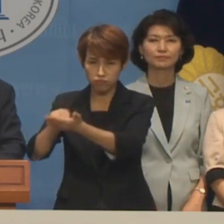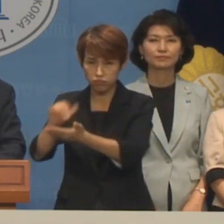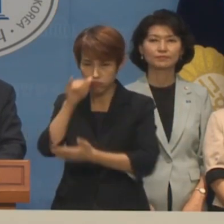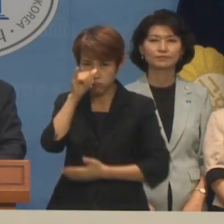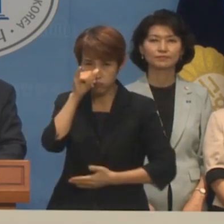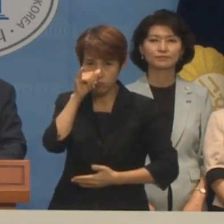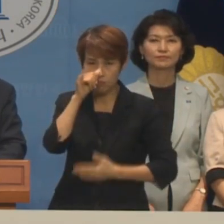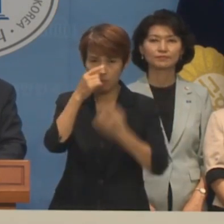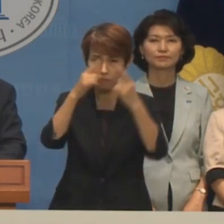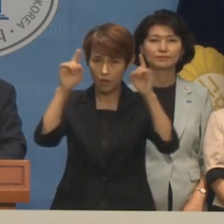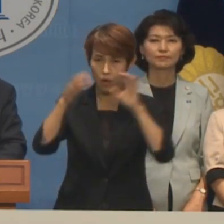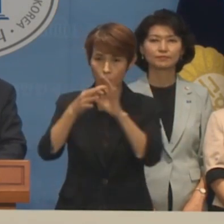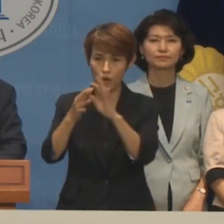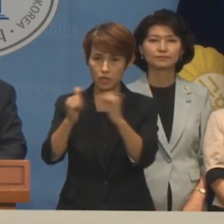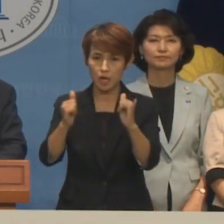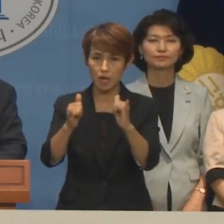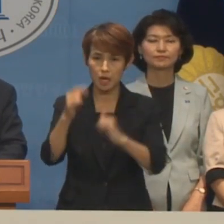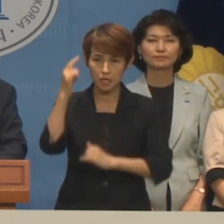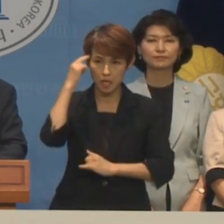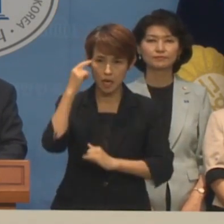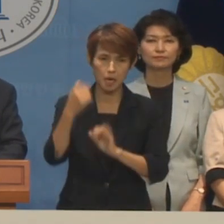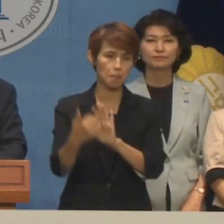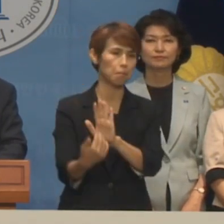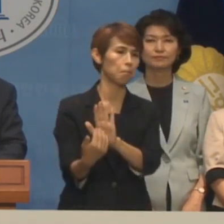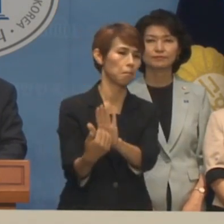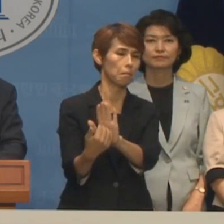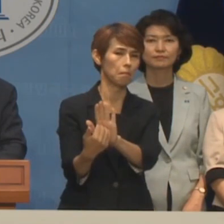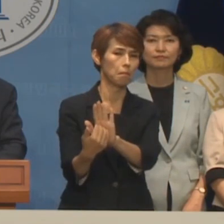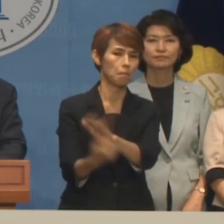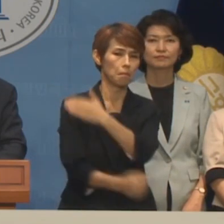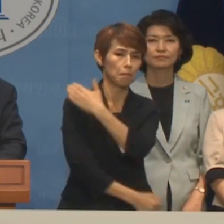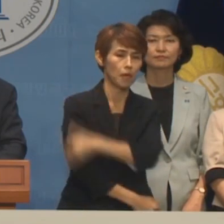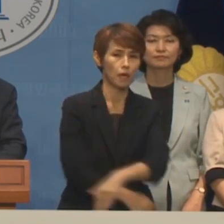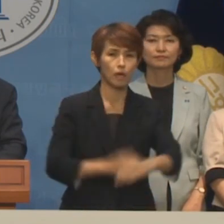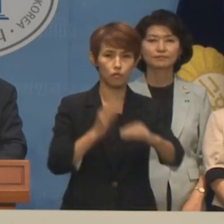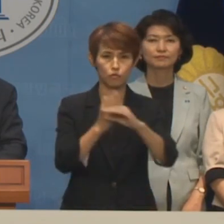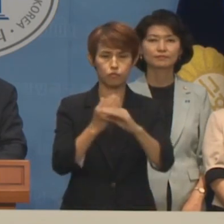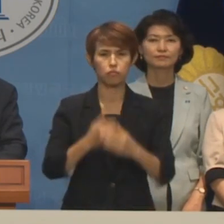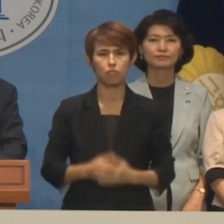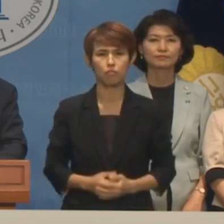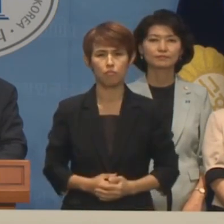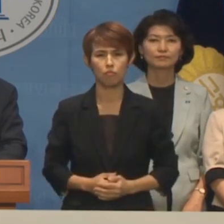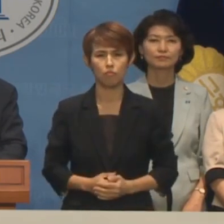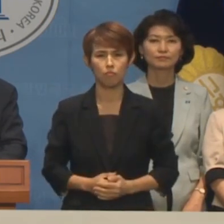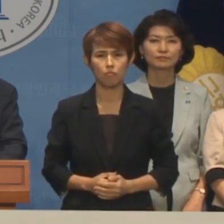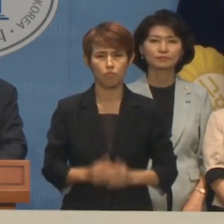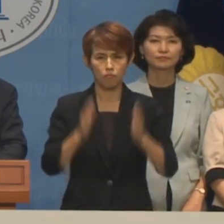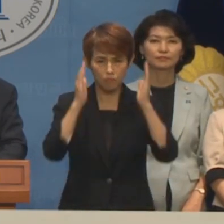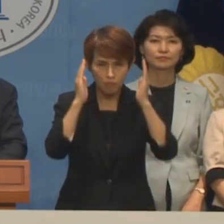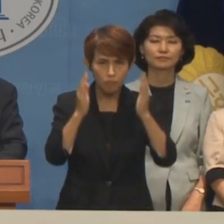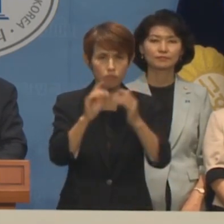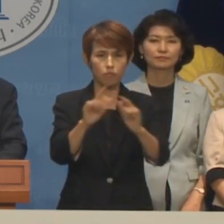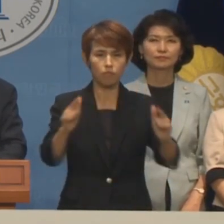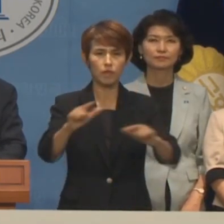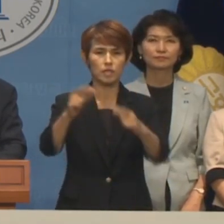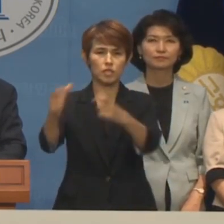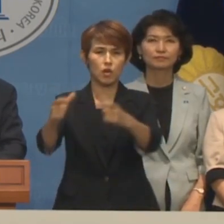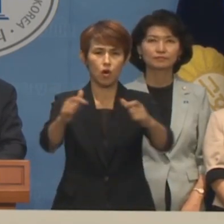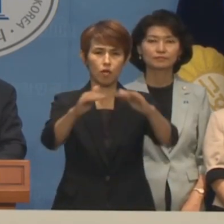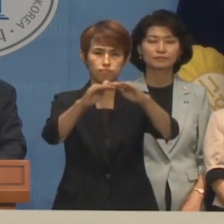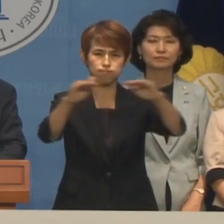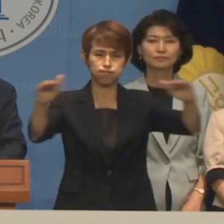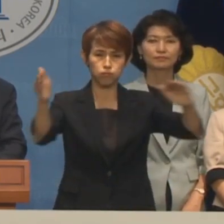의견을 배제하고 강요되어지고 있으며 건강한 학문 생태계와 지역 균형 및